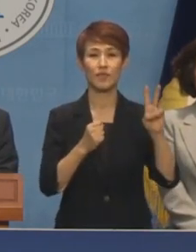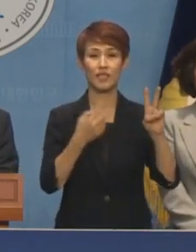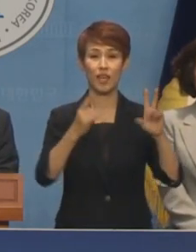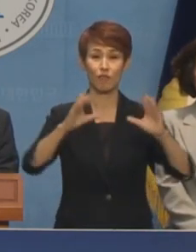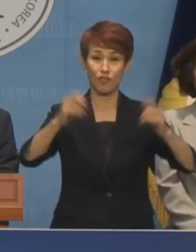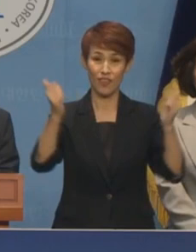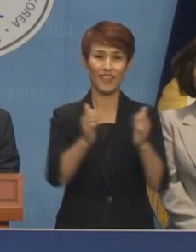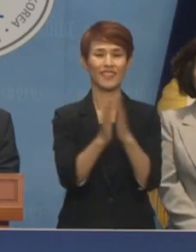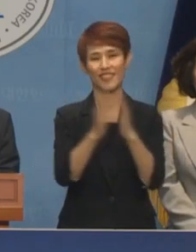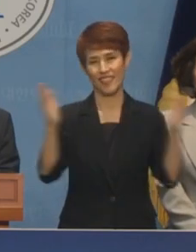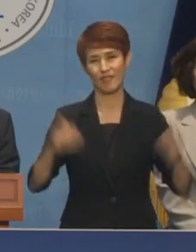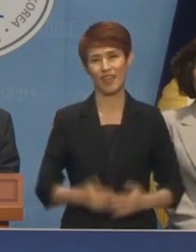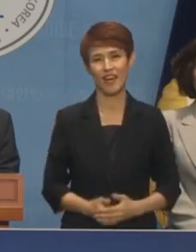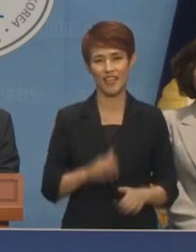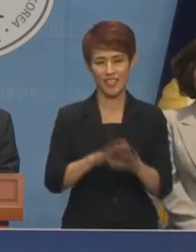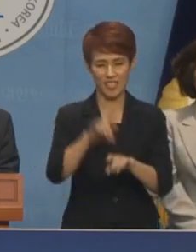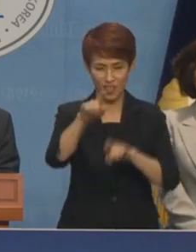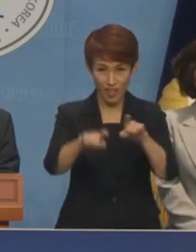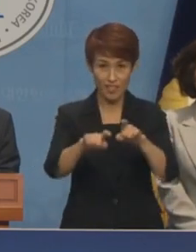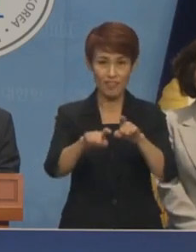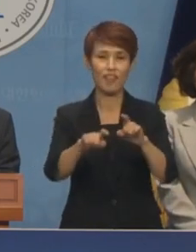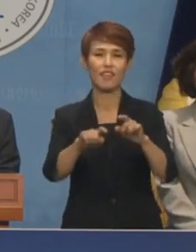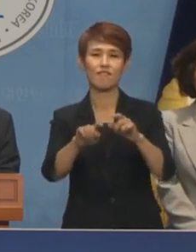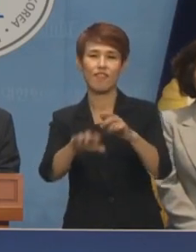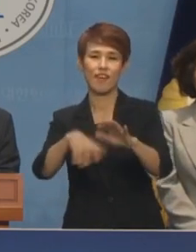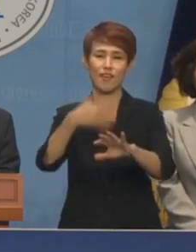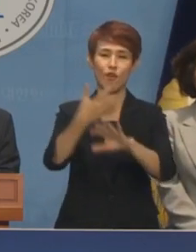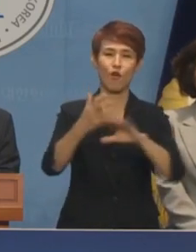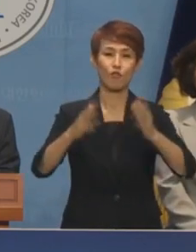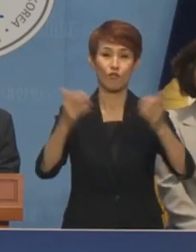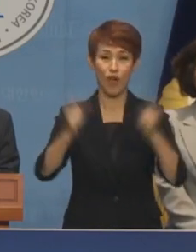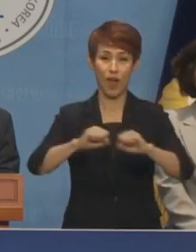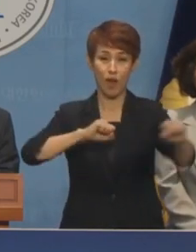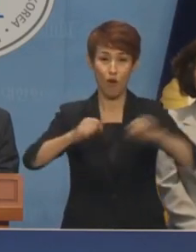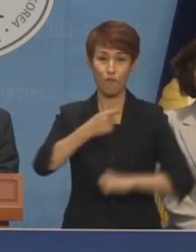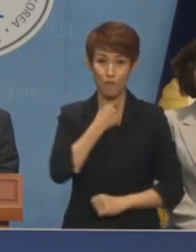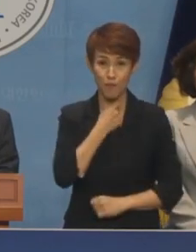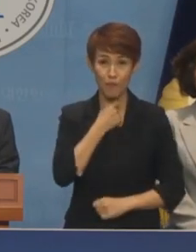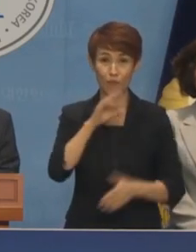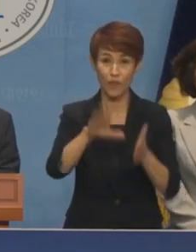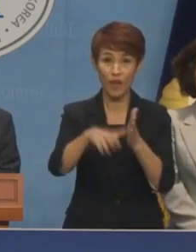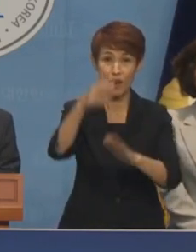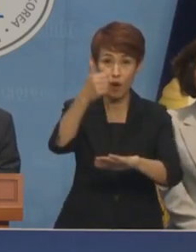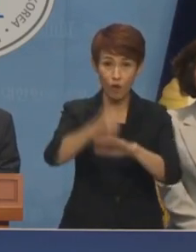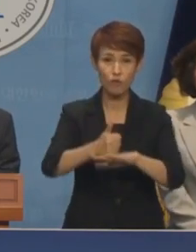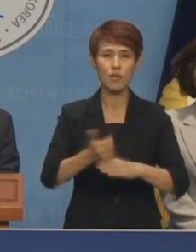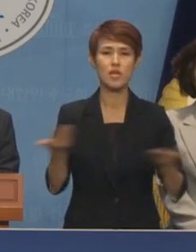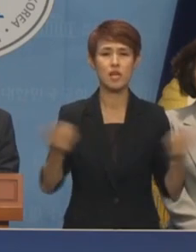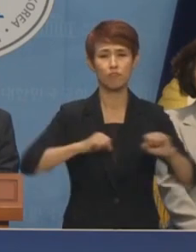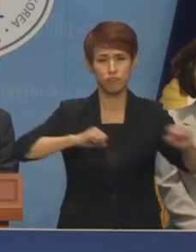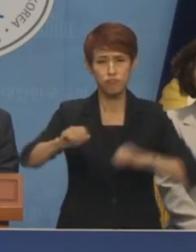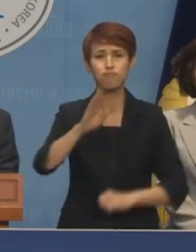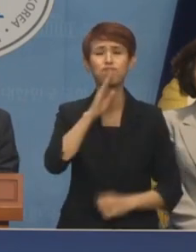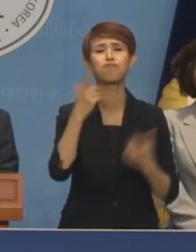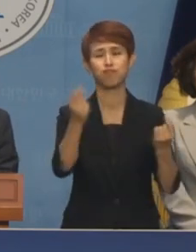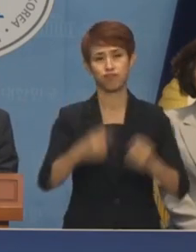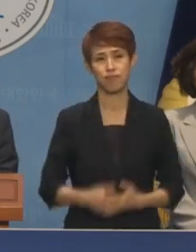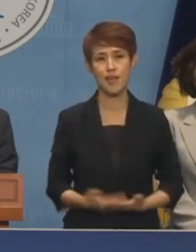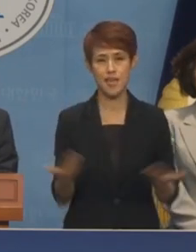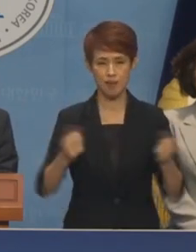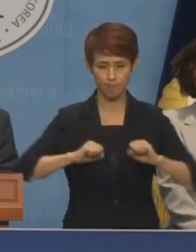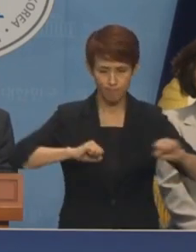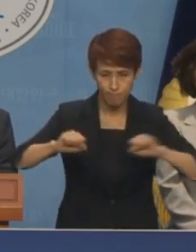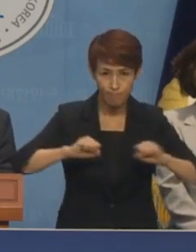시작했습니다. 실천하는 개혁국회, 행동하는 민주당이 되려면 결국 일을 해야 합니다. 일하는